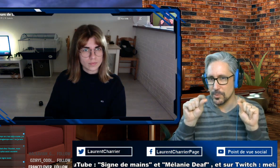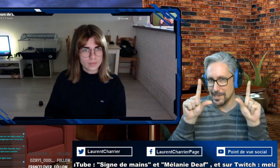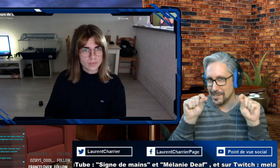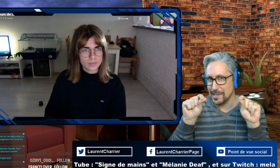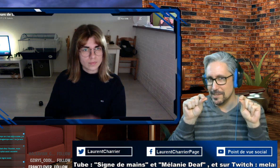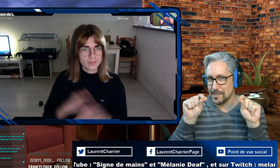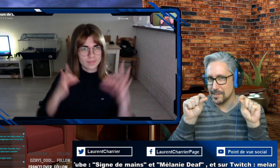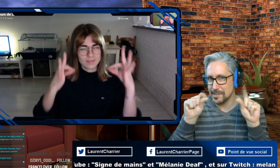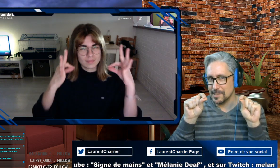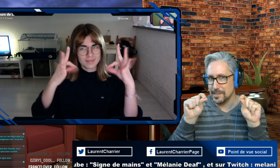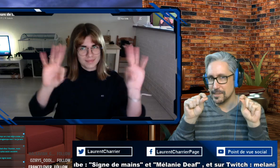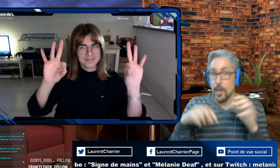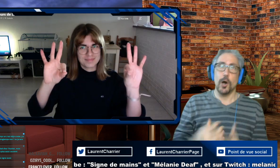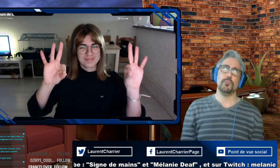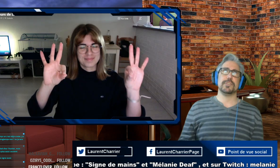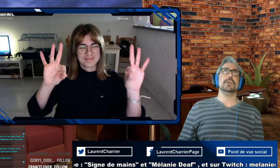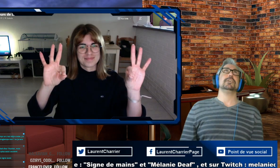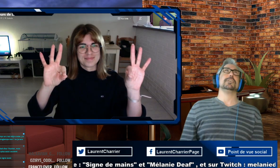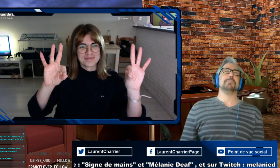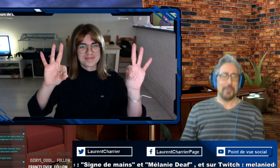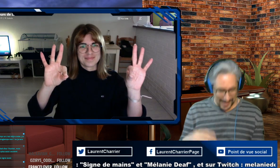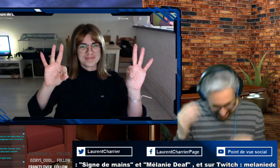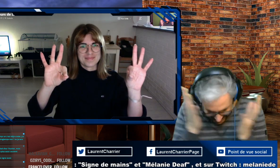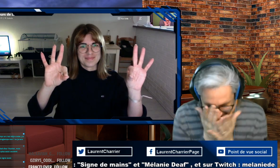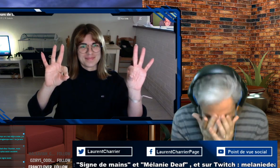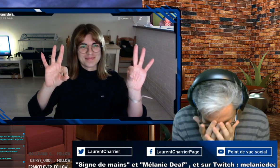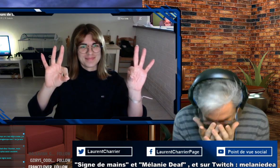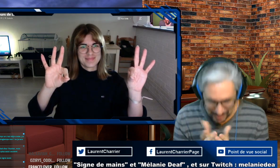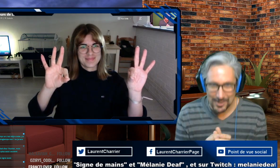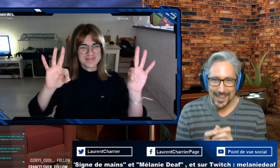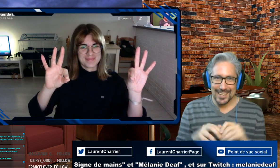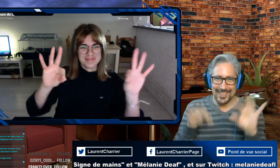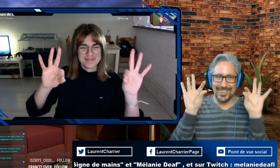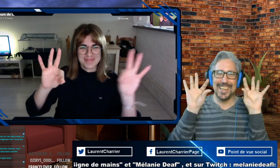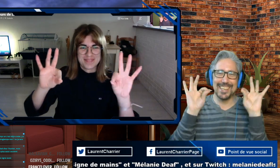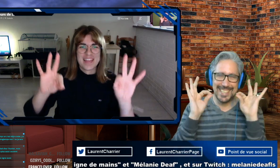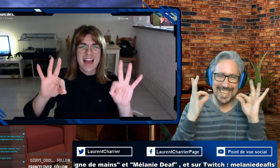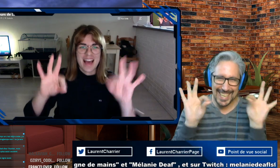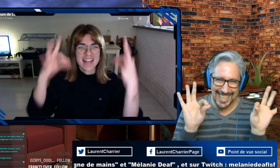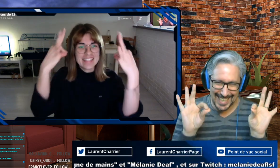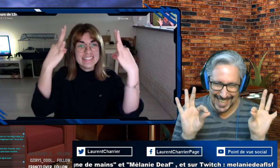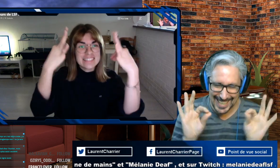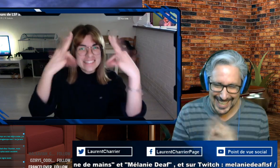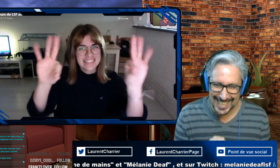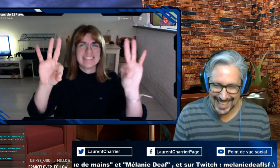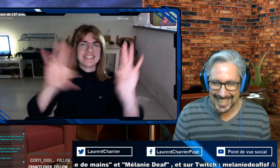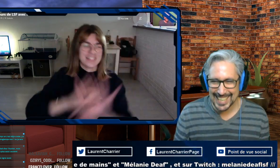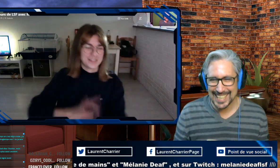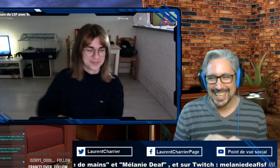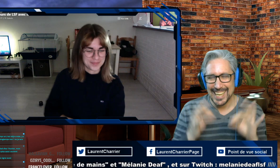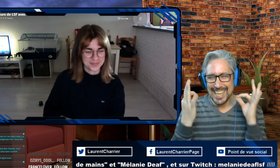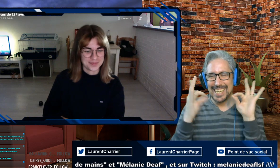10 secondes. C'est ça, 10. C'est 10. Oh putain, c'est pas possible. Ah, j'en peux plus. Donc,